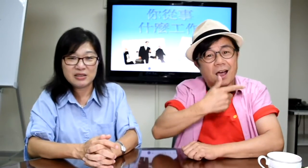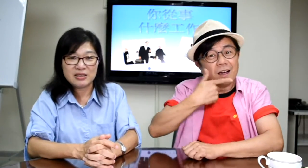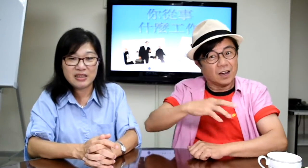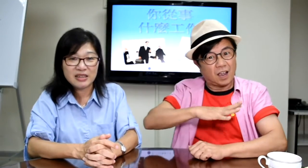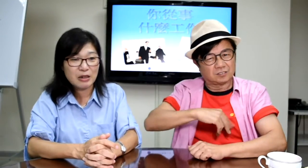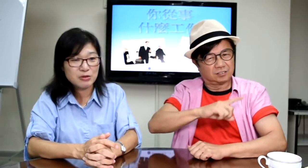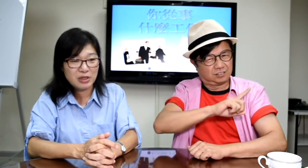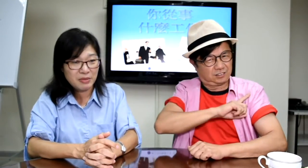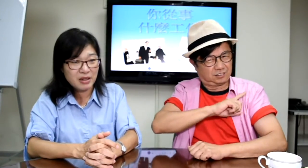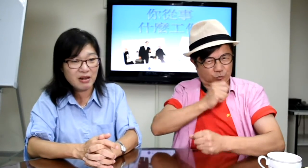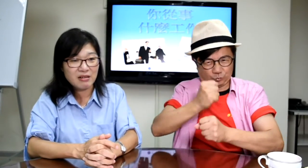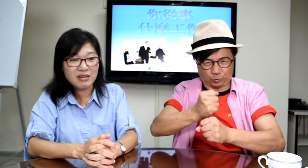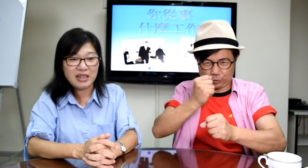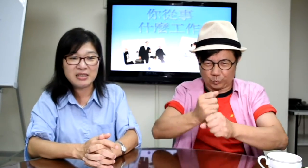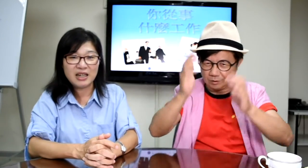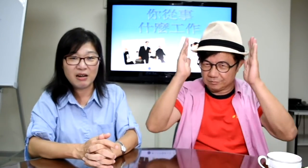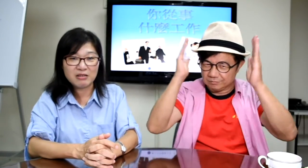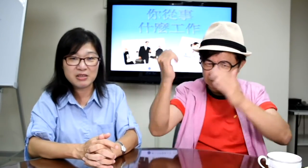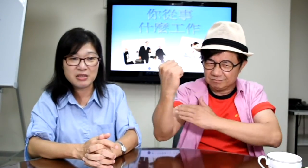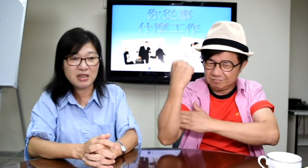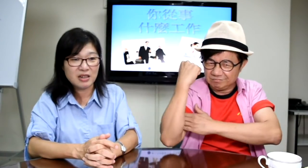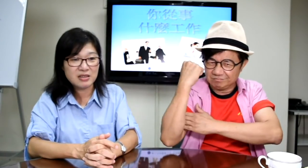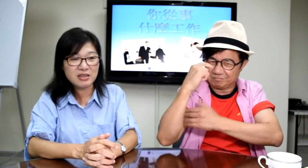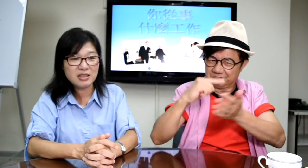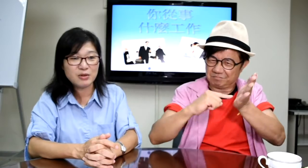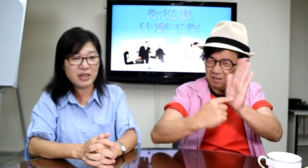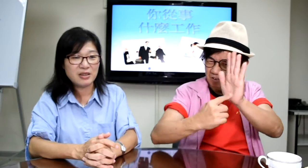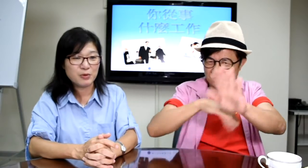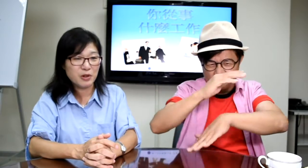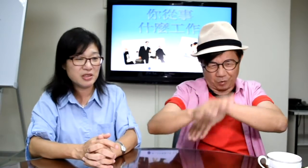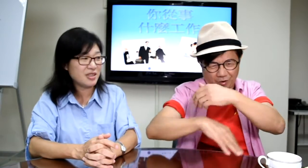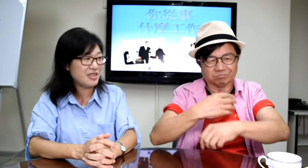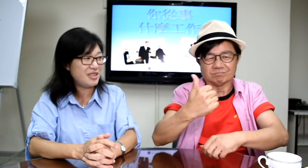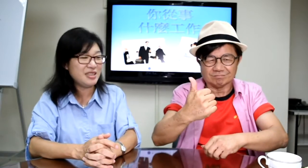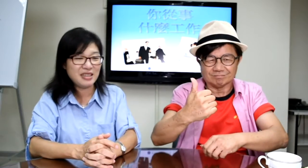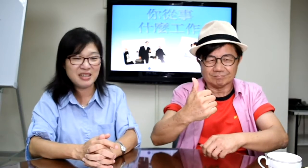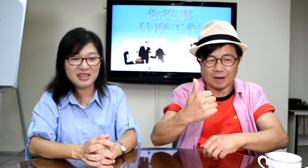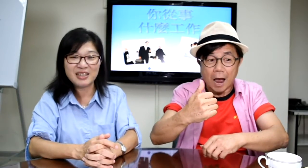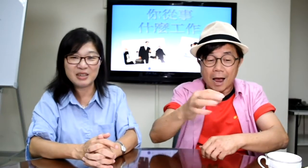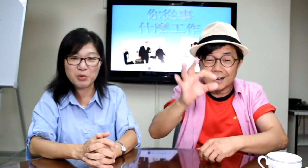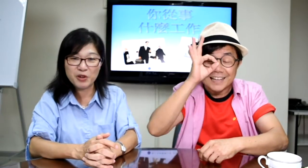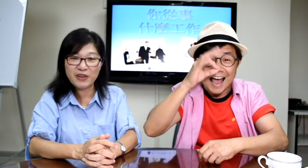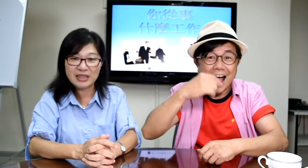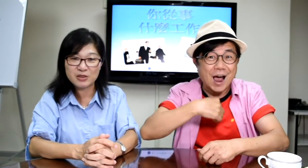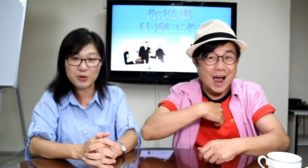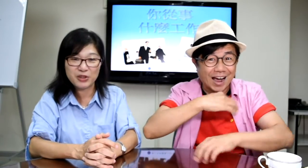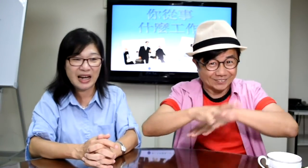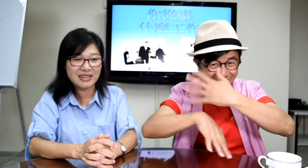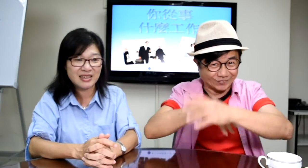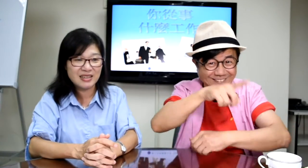真的告诉你们哦，连桥老师哦自认为我是个敬业乐业的模范手语达人，